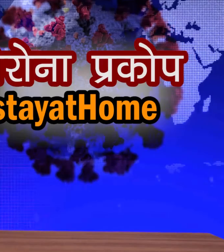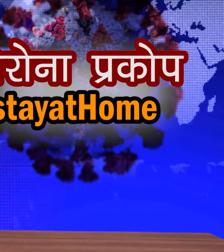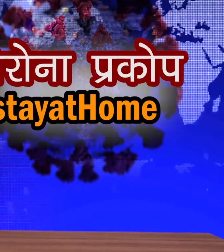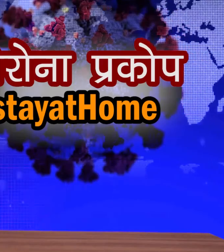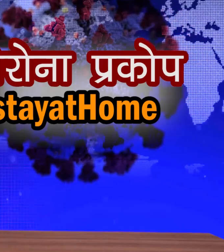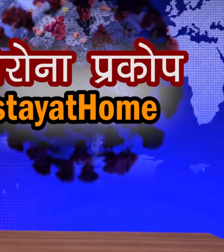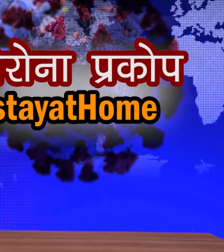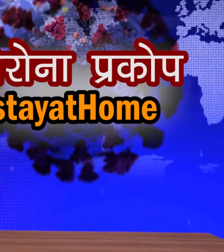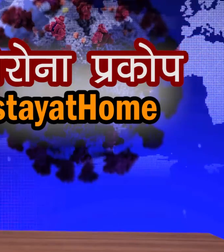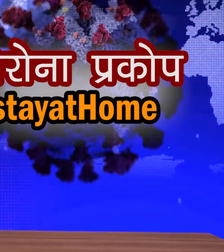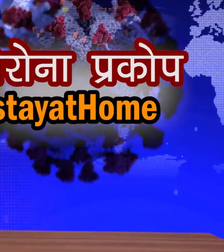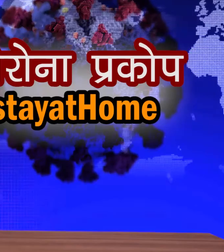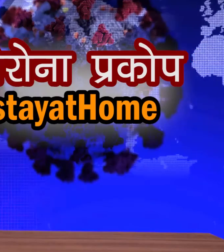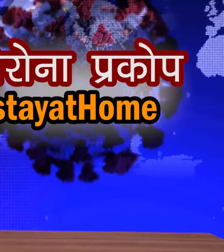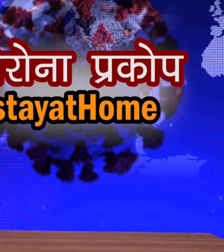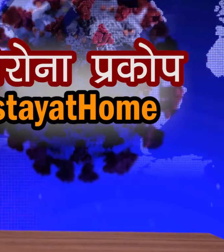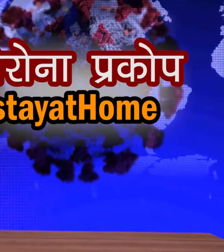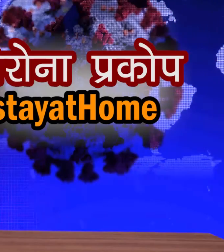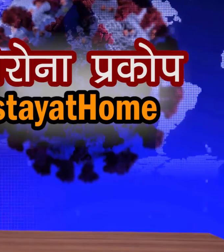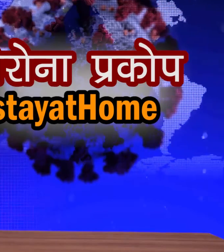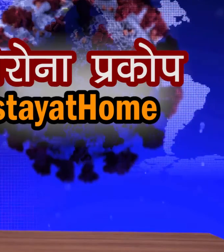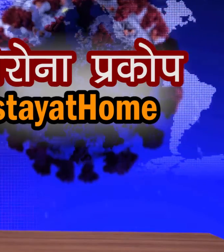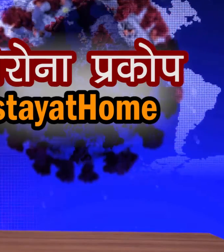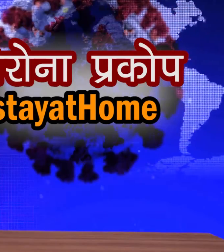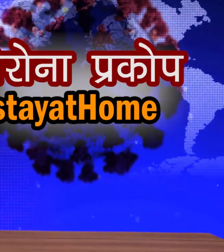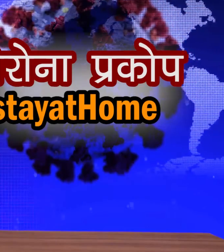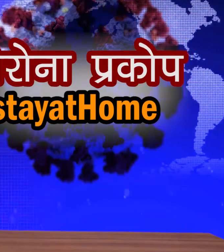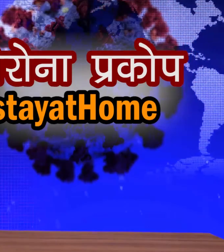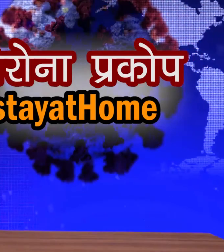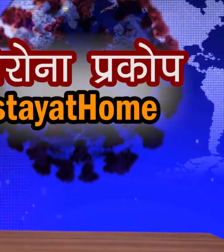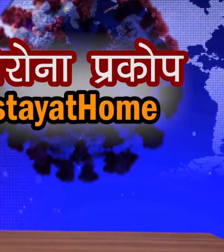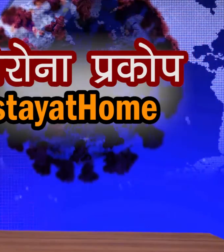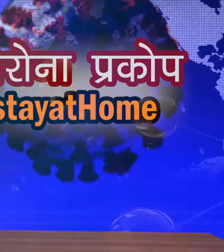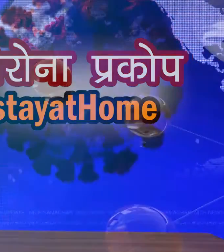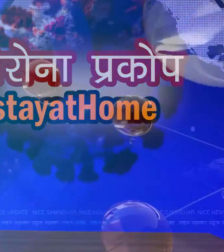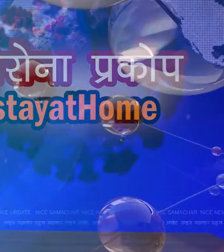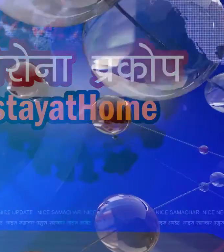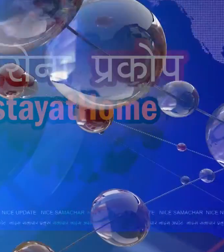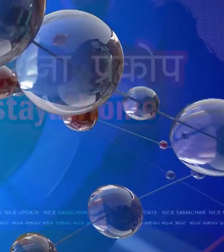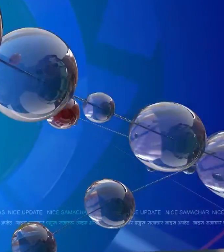हस्त नाइस समाचार अहिलेलाई यति नै। नाइस टेलिभिजन हेर्दै गर्नुहोला। नमस्कार।